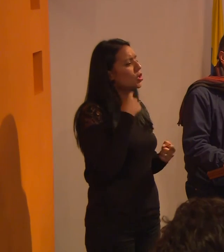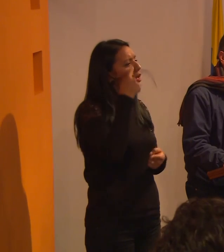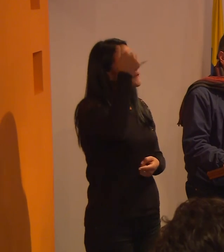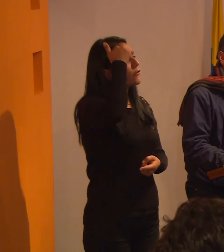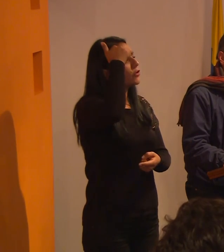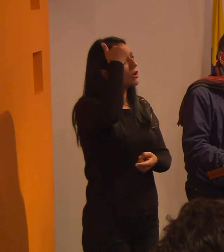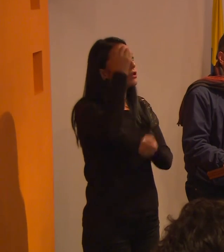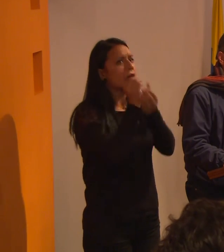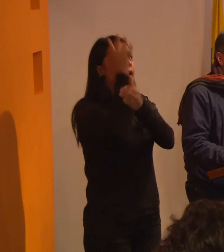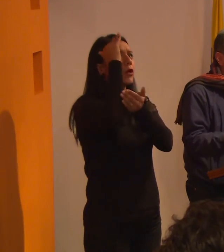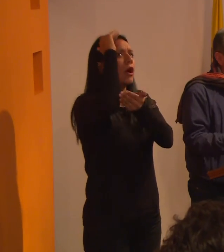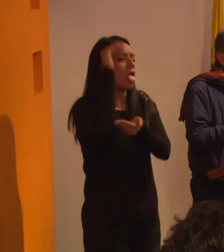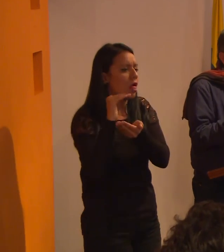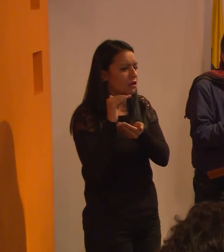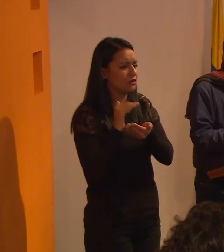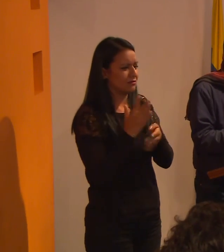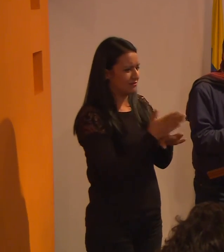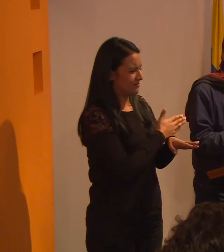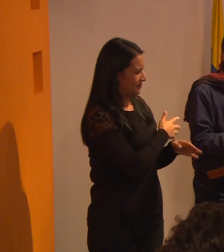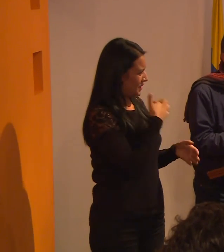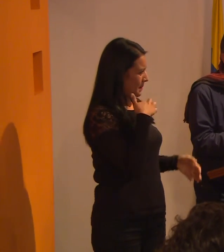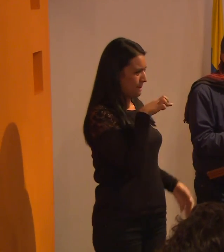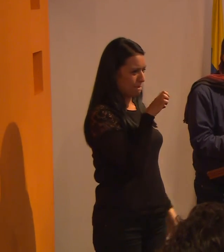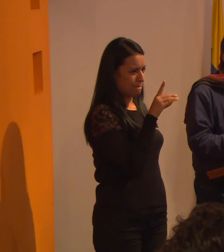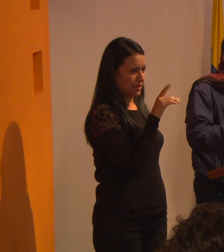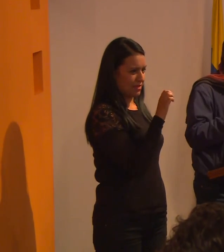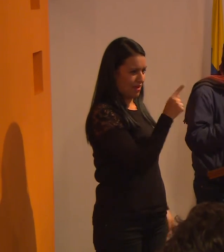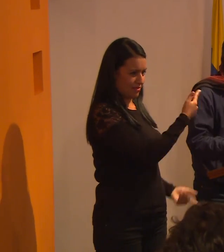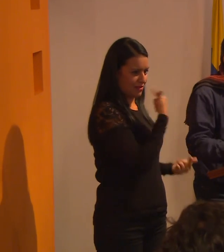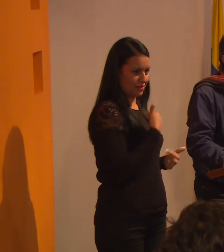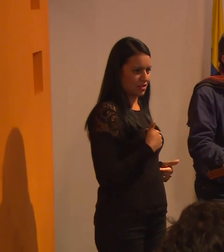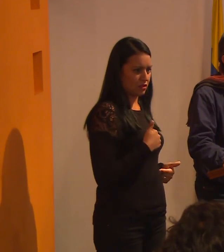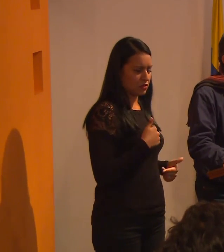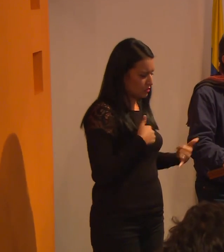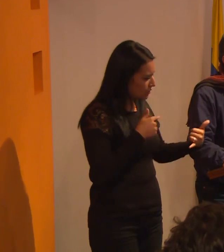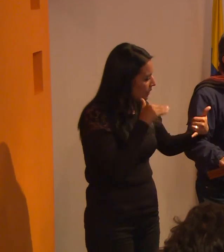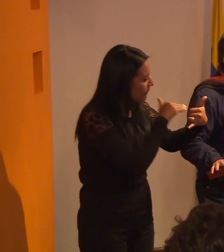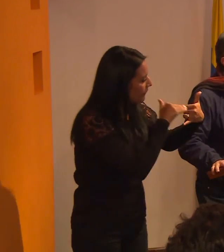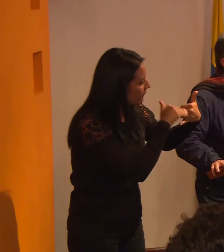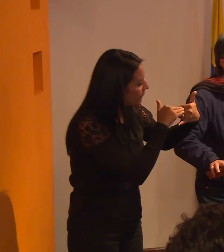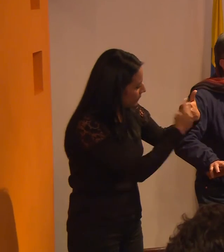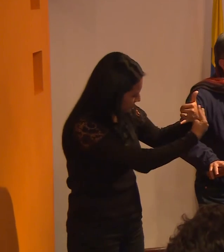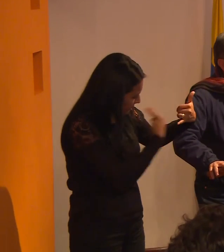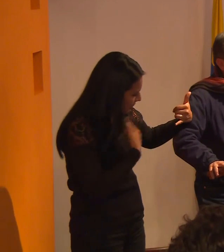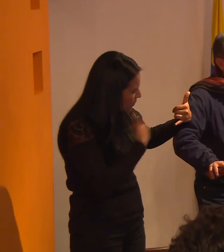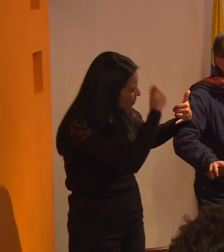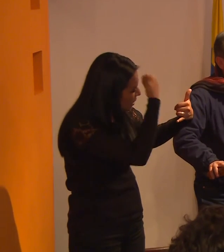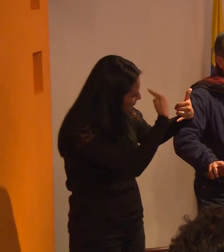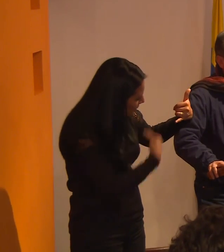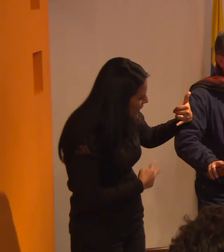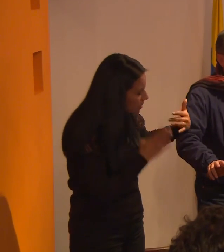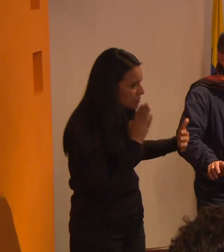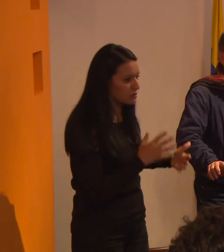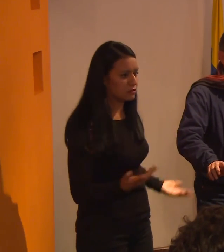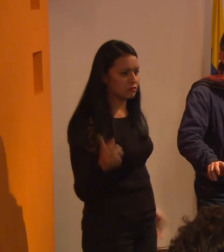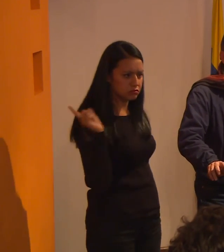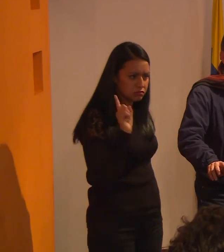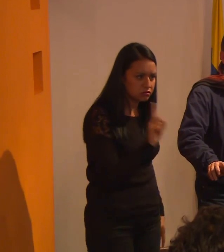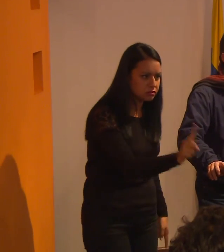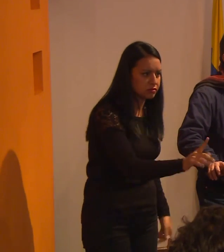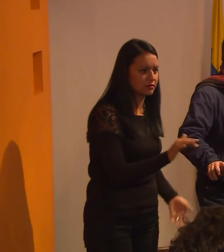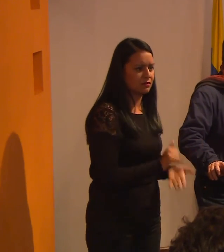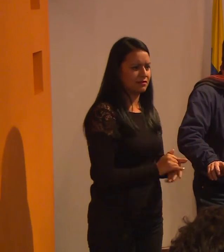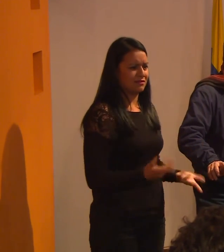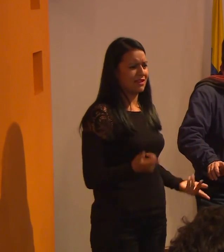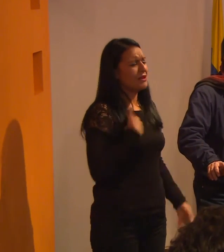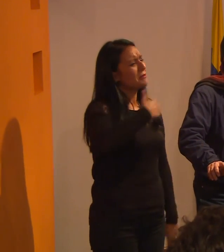diría Piedad, que nosotros sí podemos decirle a este país quiénes somos y cómo nos hemos constituido a lo largo de la historia.